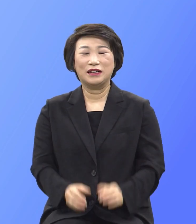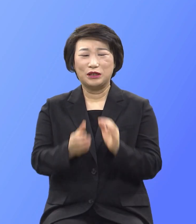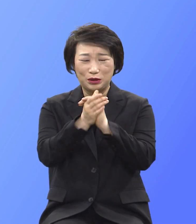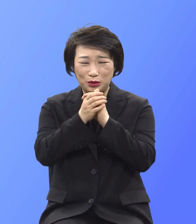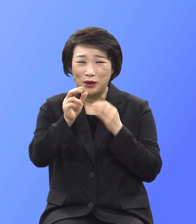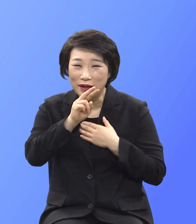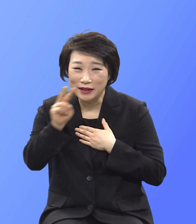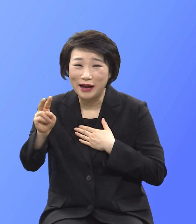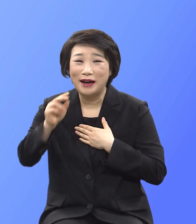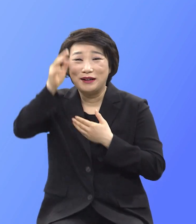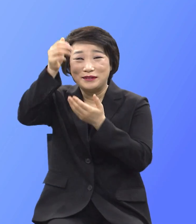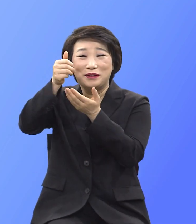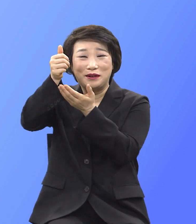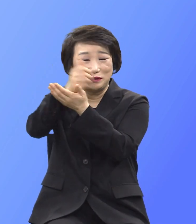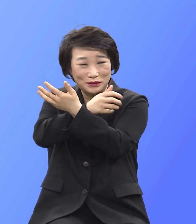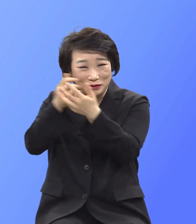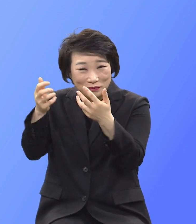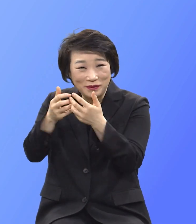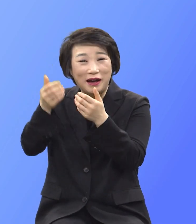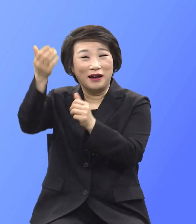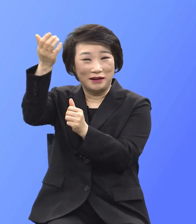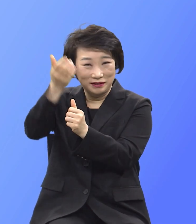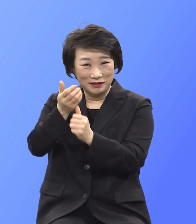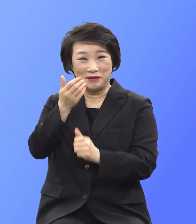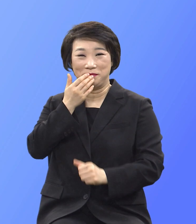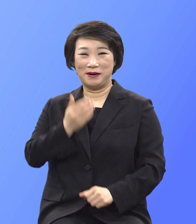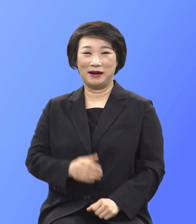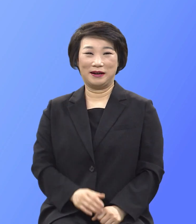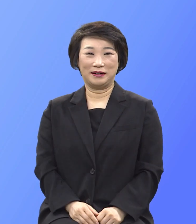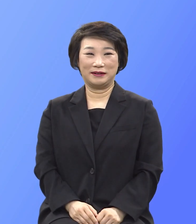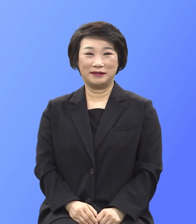그래야 성령 충만합니다.